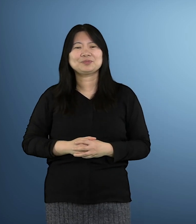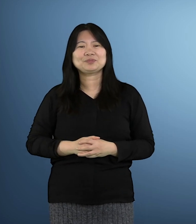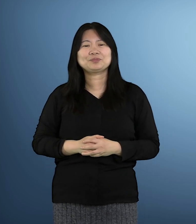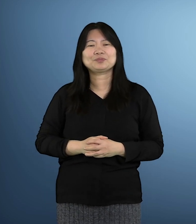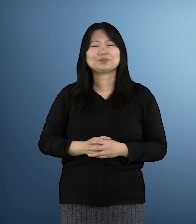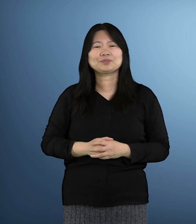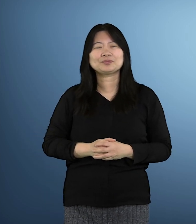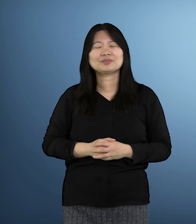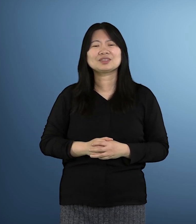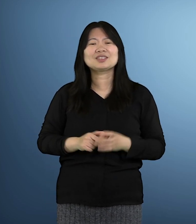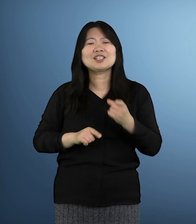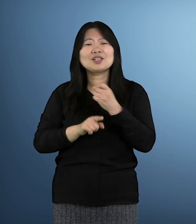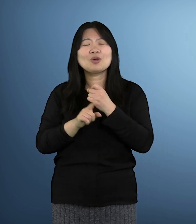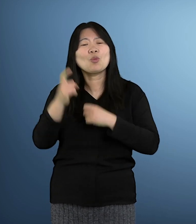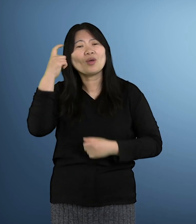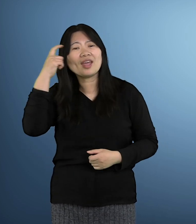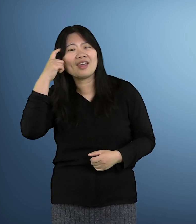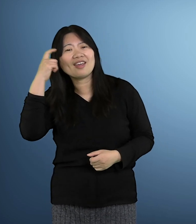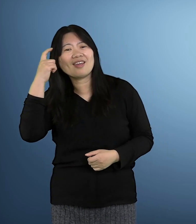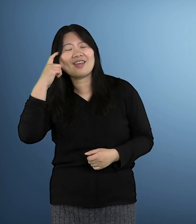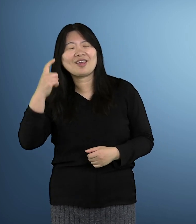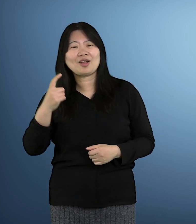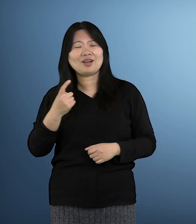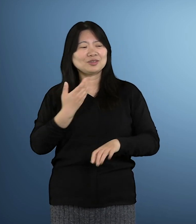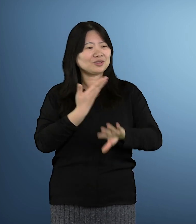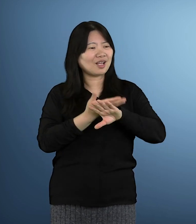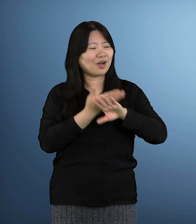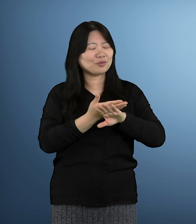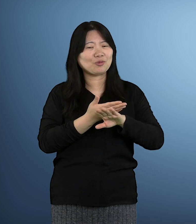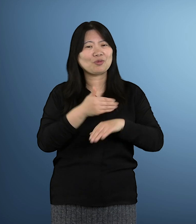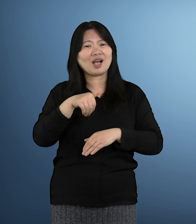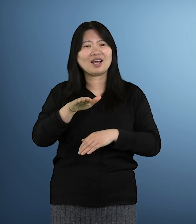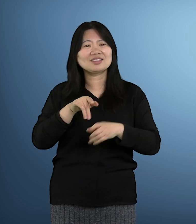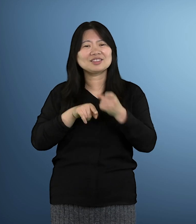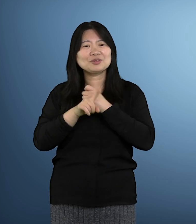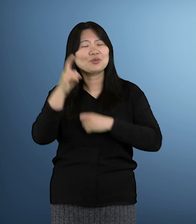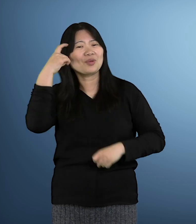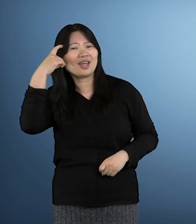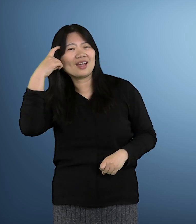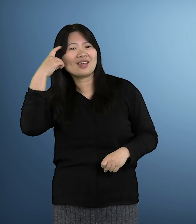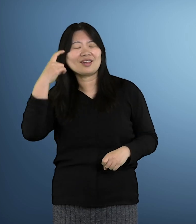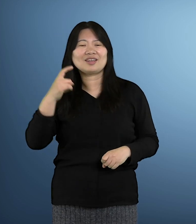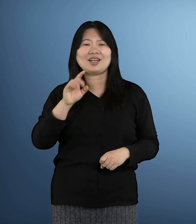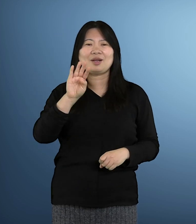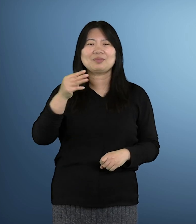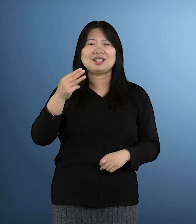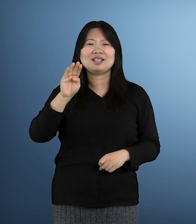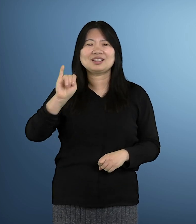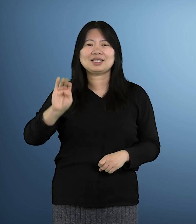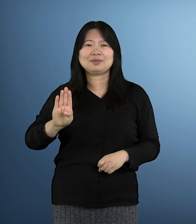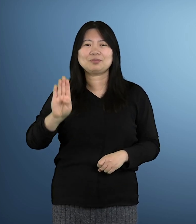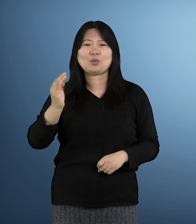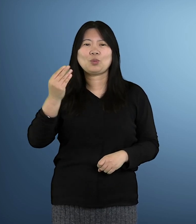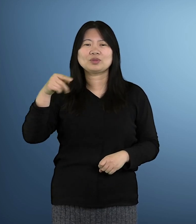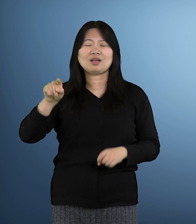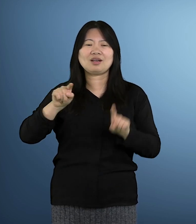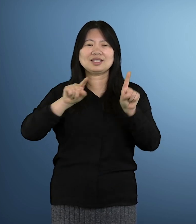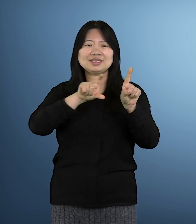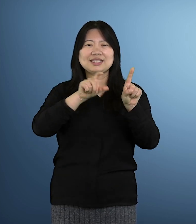그 비결과 이유가 우리가 오늘 살펴보고자 하는 빌립보서 1장 12절에서부터